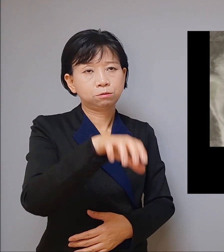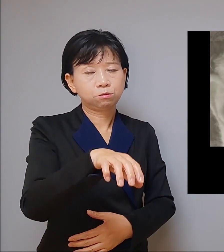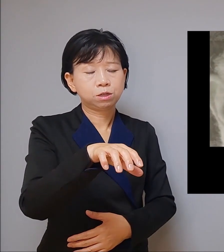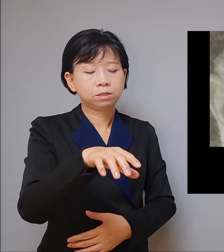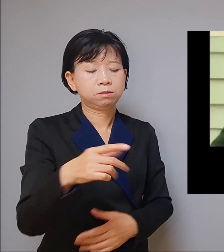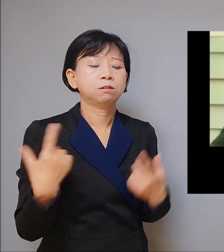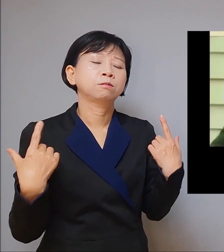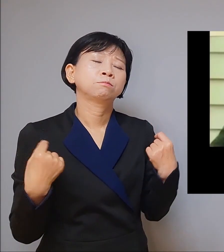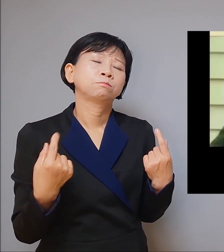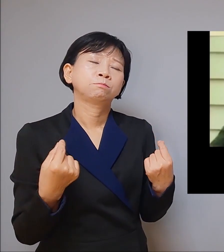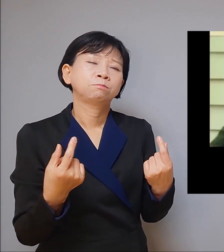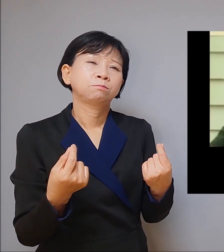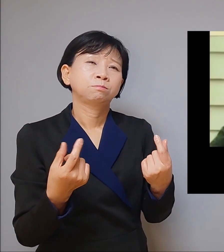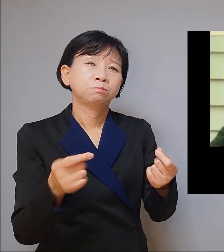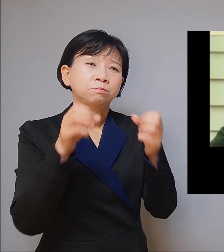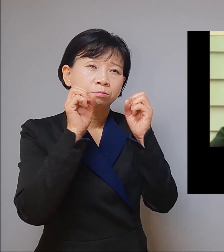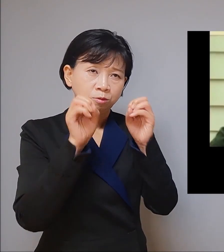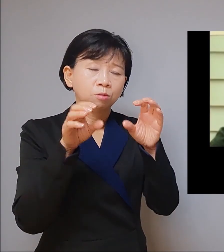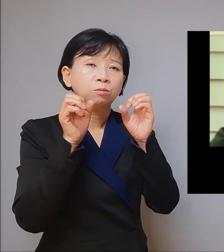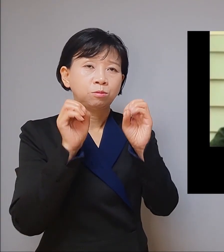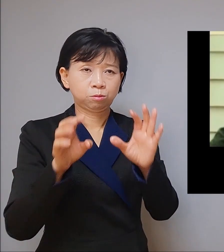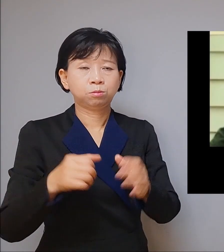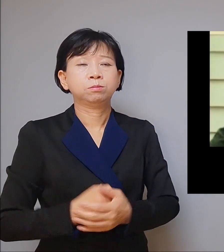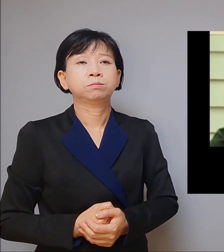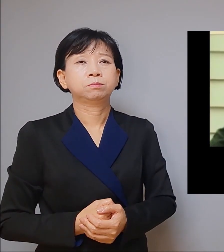하루도 빠짐없이 전도를 했습니다.